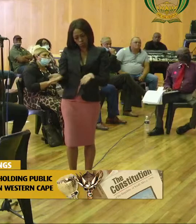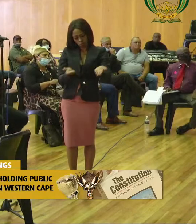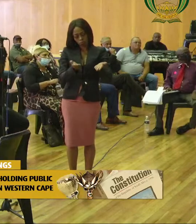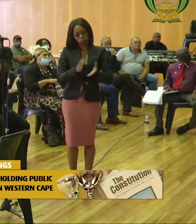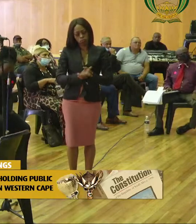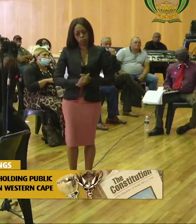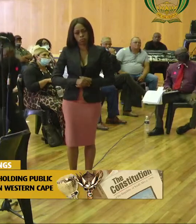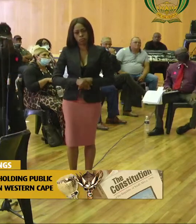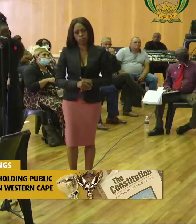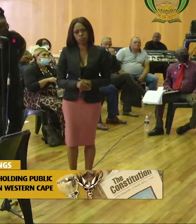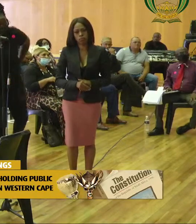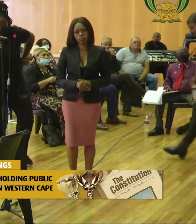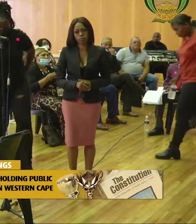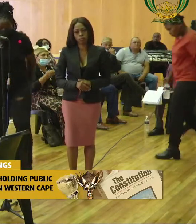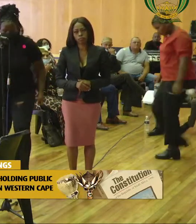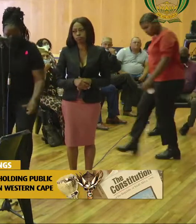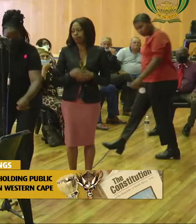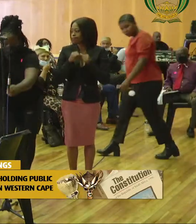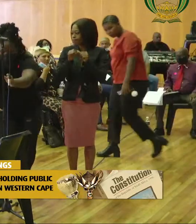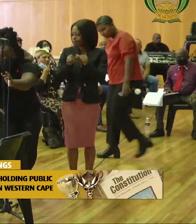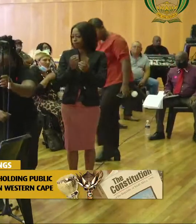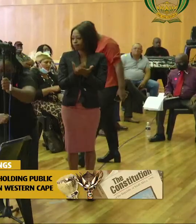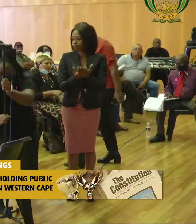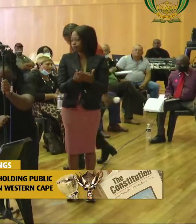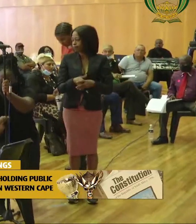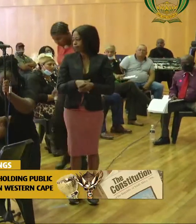Okay, you can proceed, ma'am.